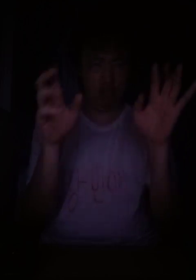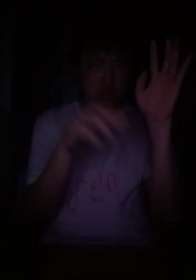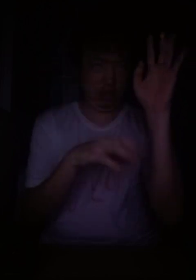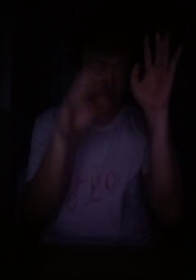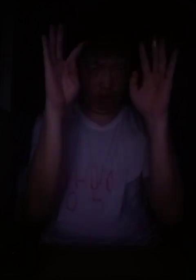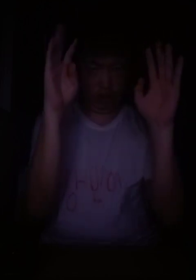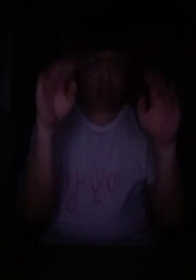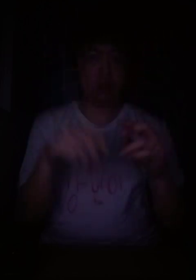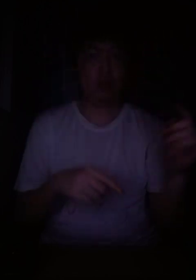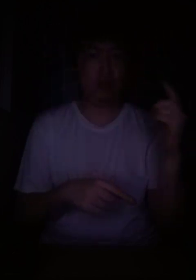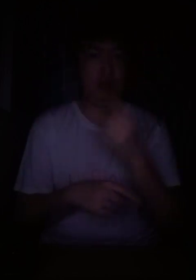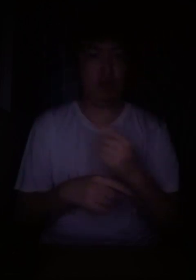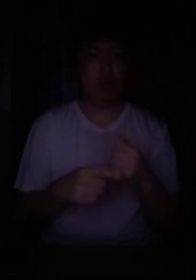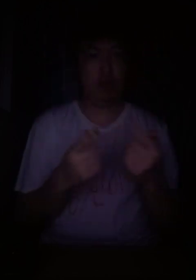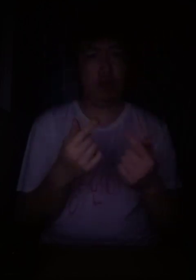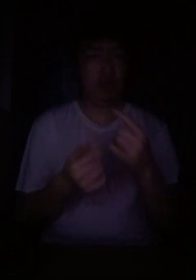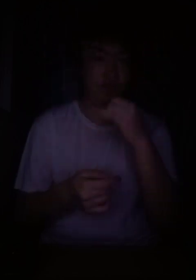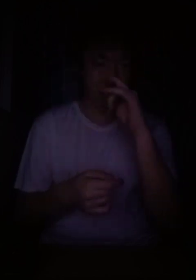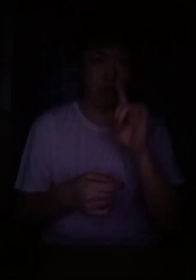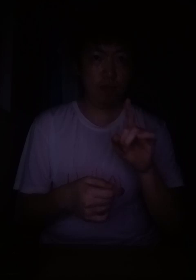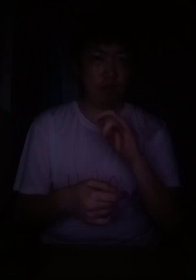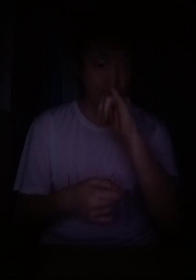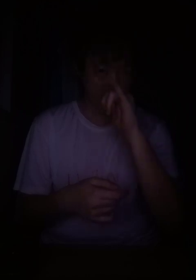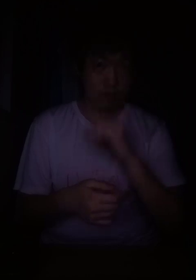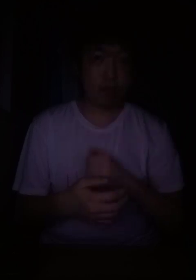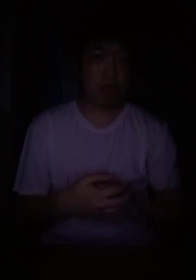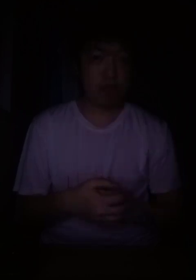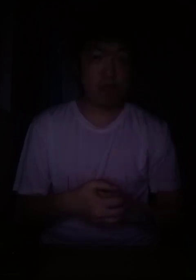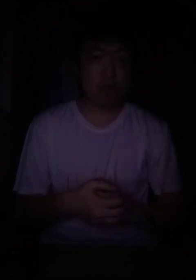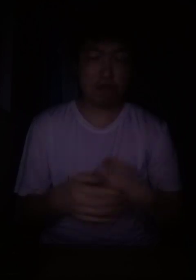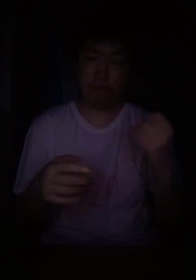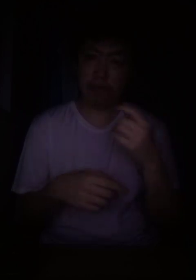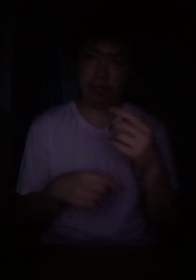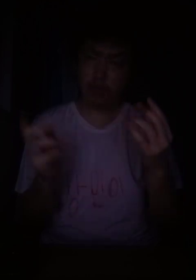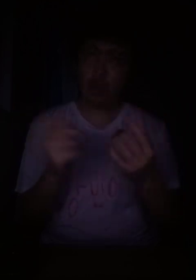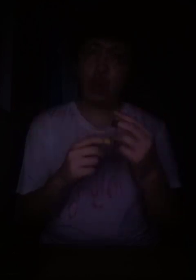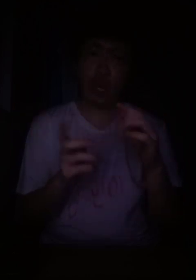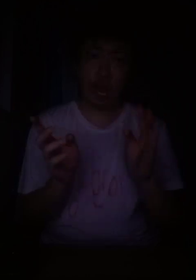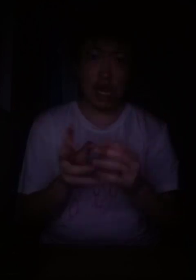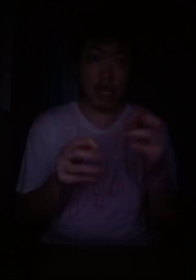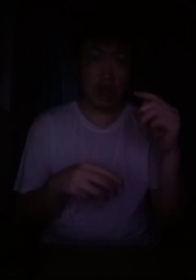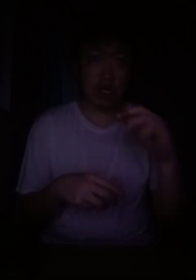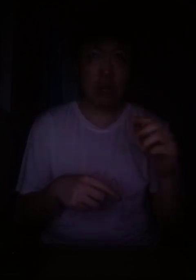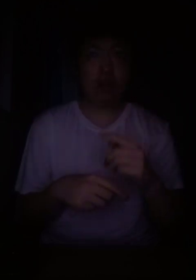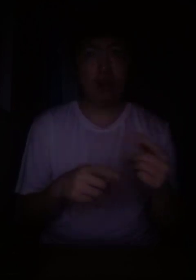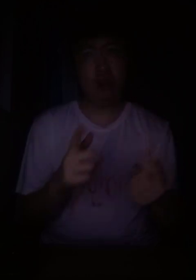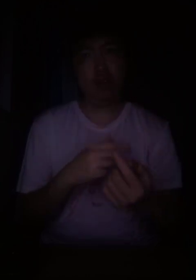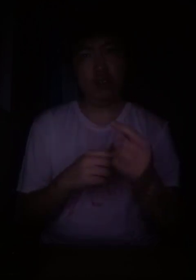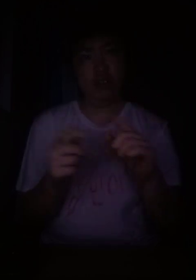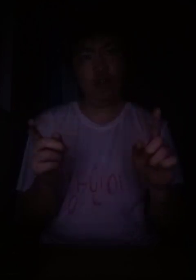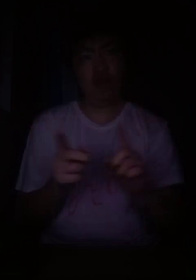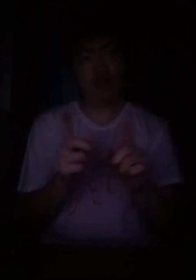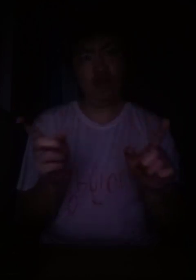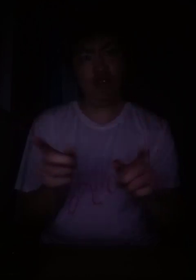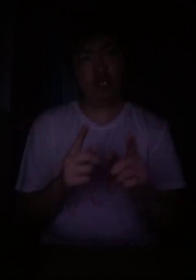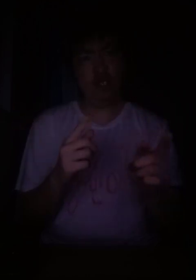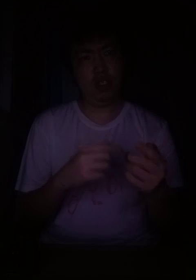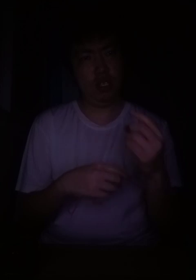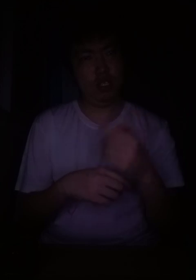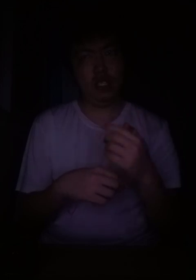개들의 이 종류가 따로 있습니까? 네, 주로 도사견이라고 알려져 있죠. 예, 네. 큰 누렁이 같이 생긴 그런 도사견 혹은